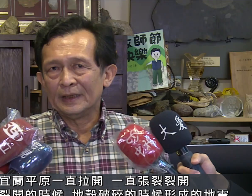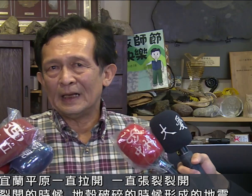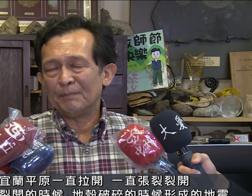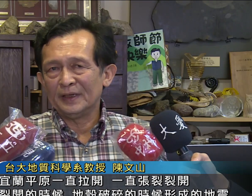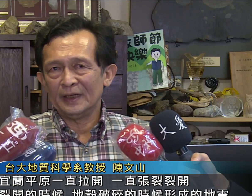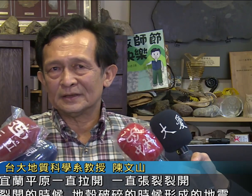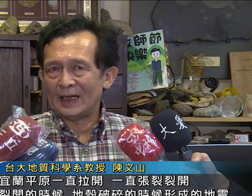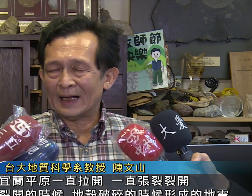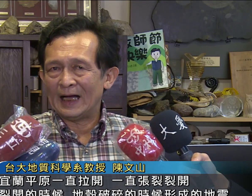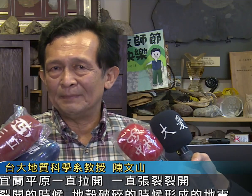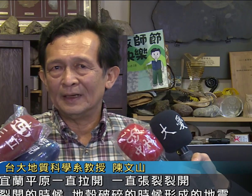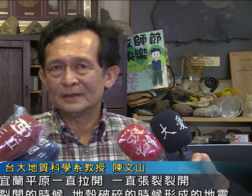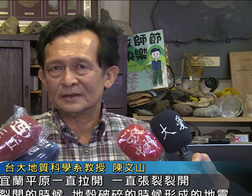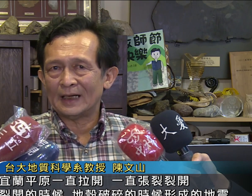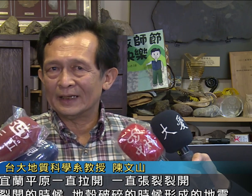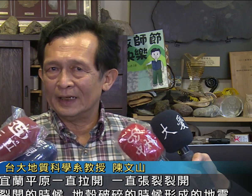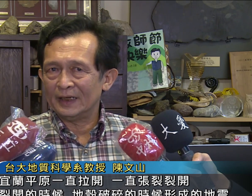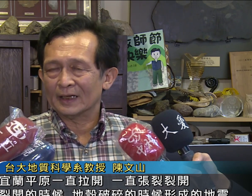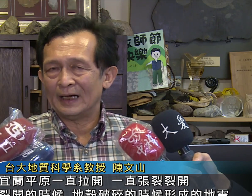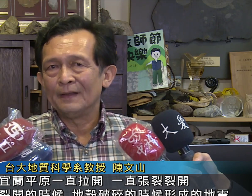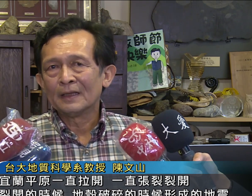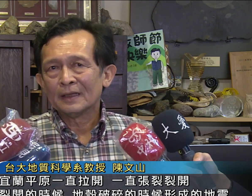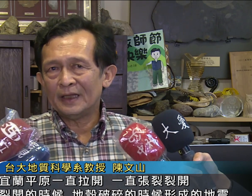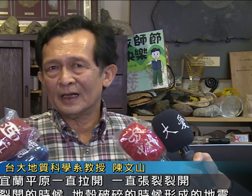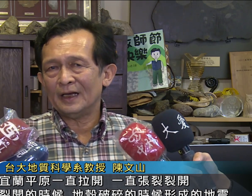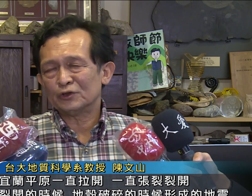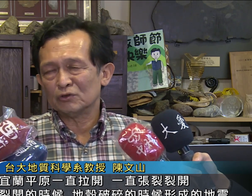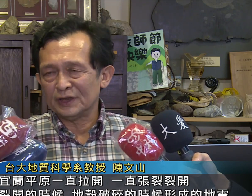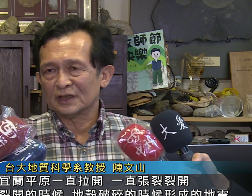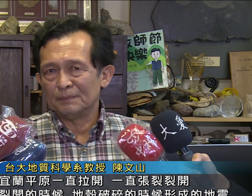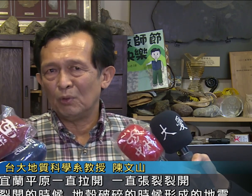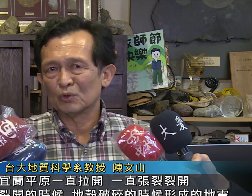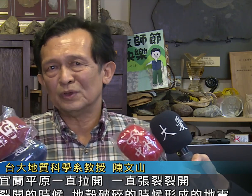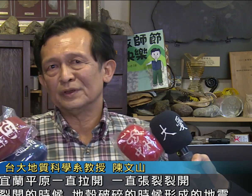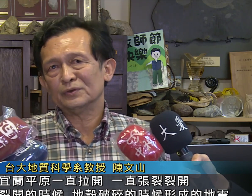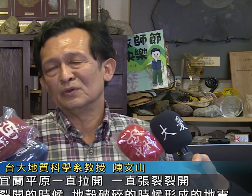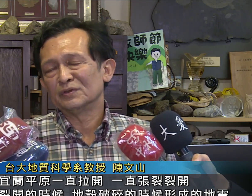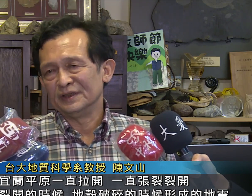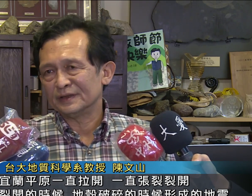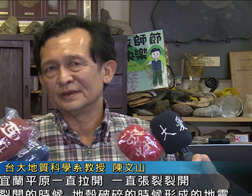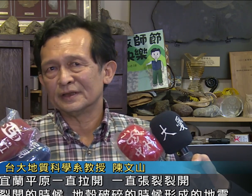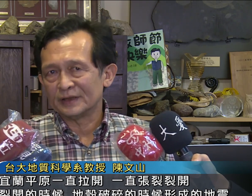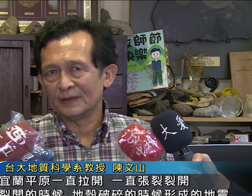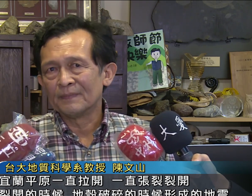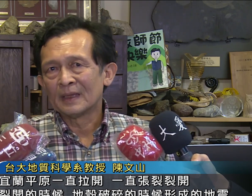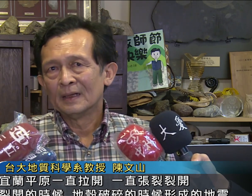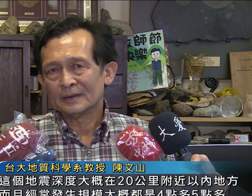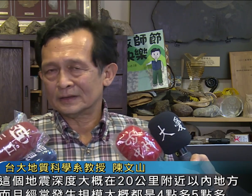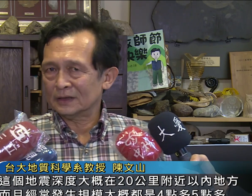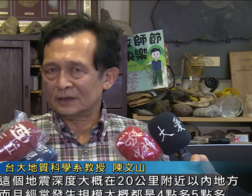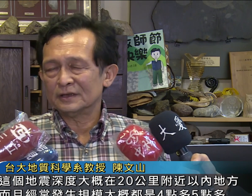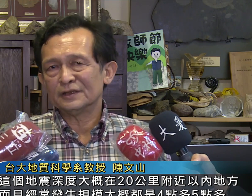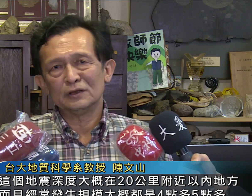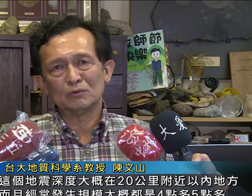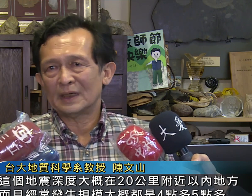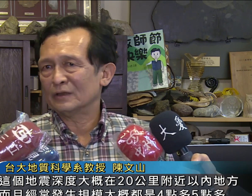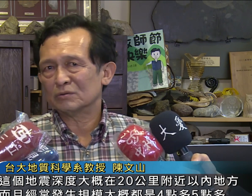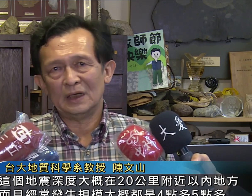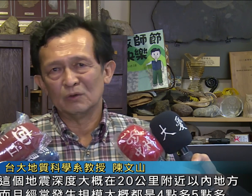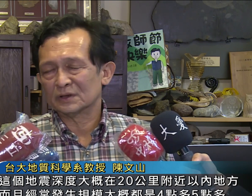兰平原一直拉开嘛，一直张裂裂开，裂开的时候地壳破碎的时候形成的地震，那这个地震深度大概就是在